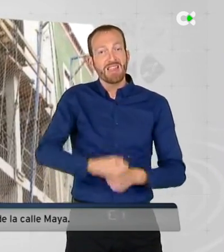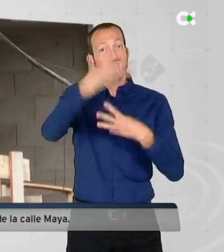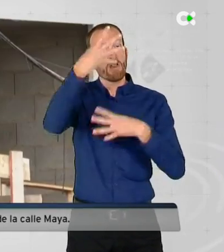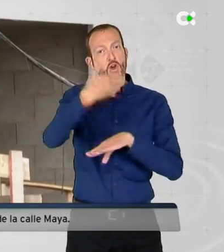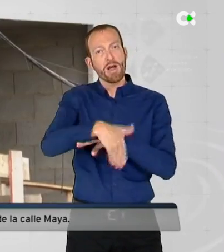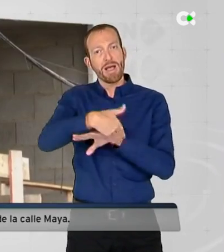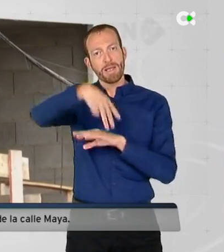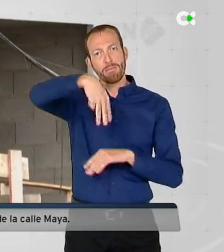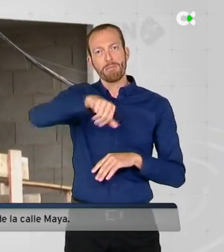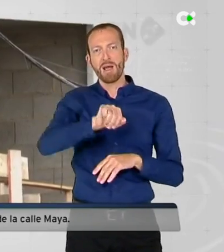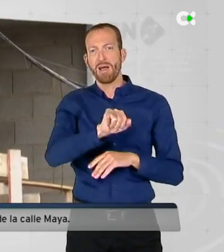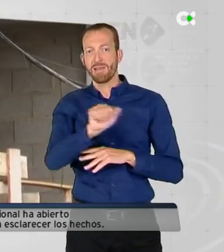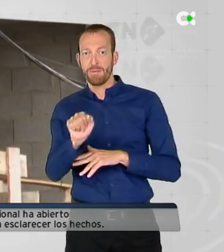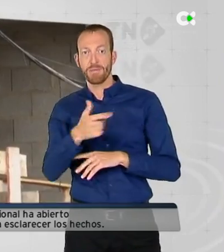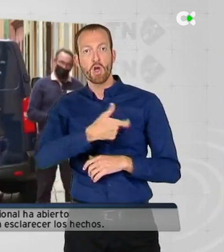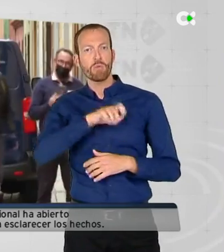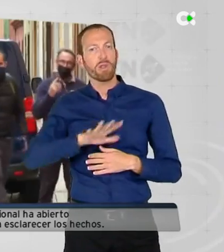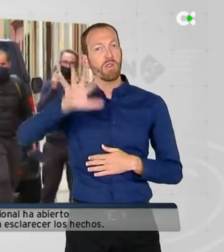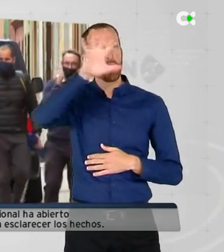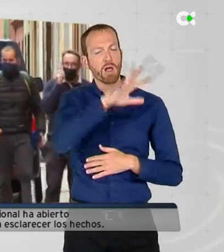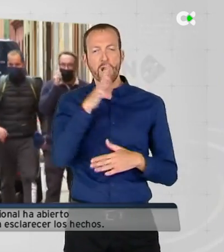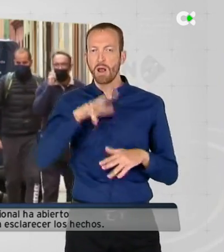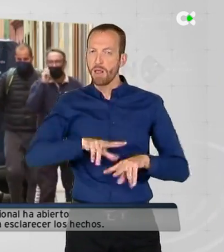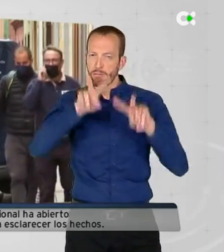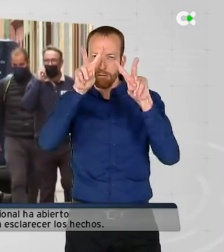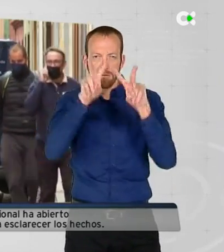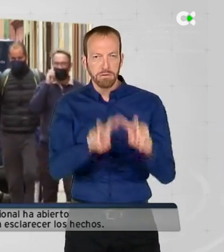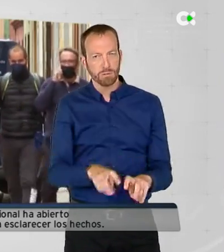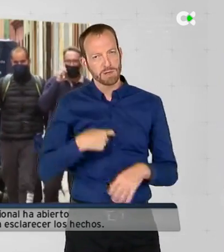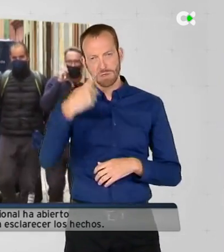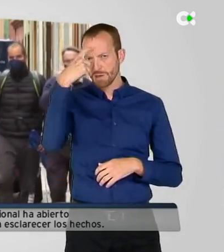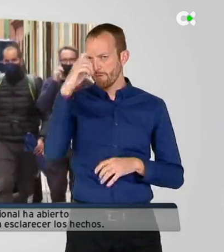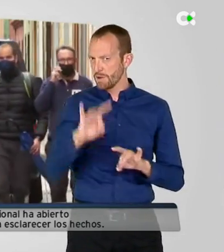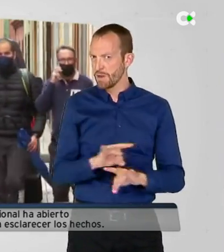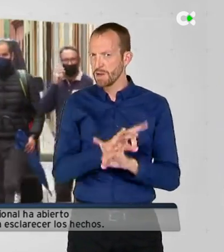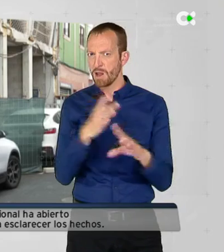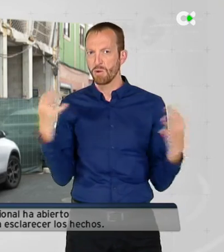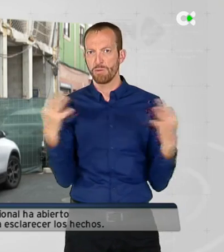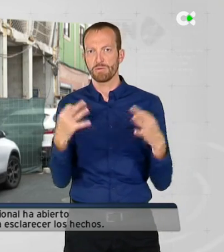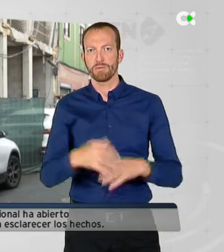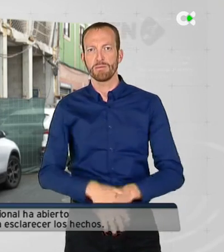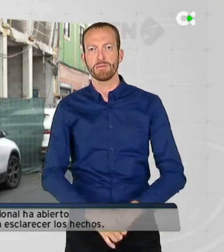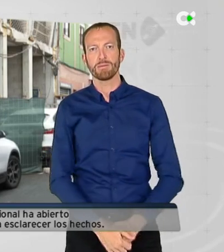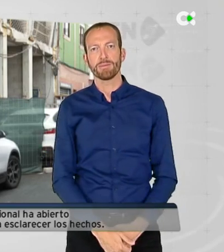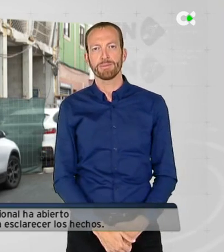un edificio de la calle Maya. La Policía Nacional ha abierto una investigación para esclarecer los hechos.